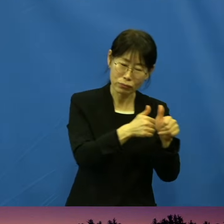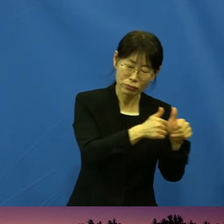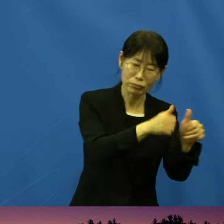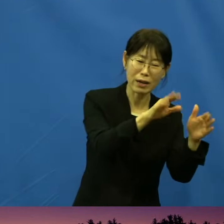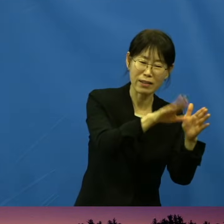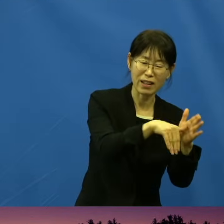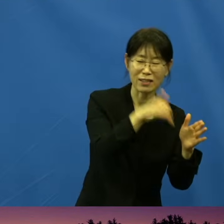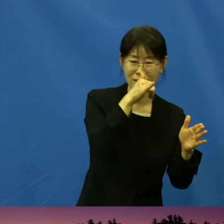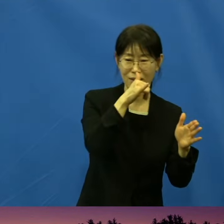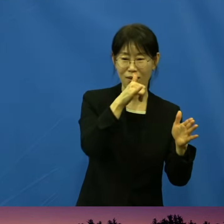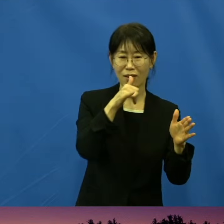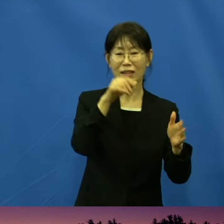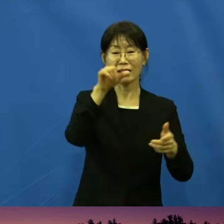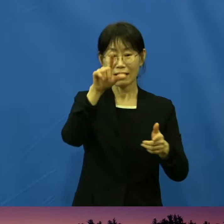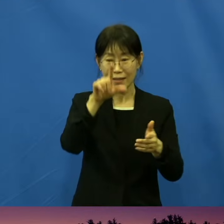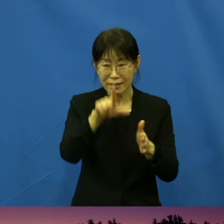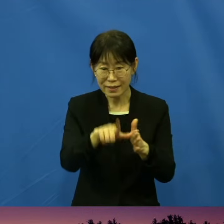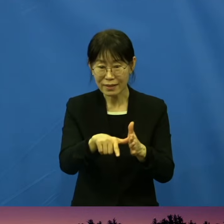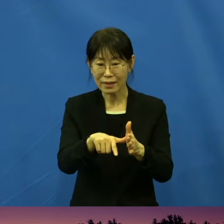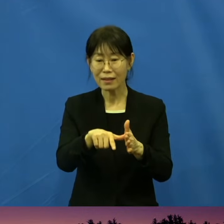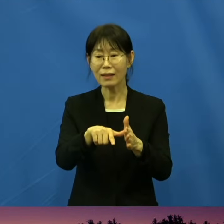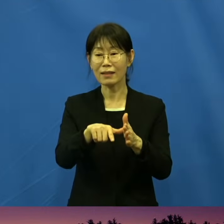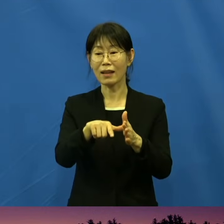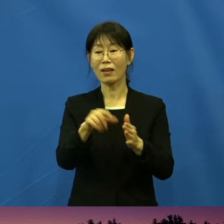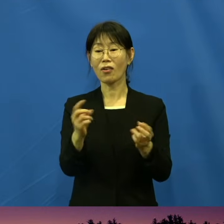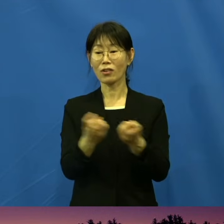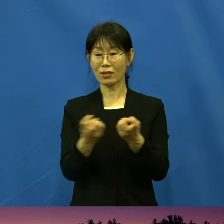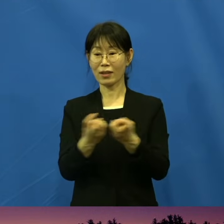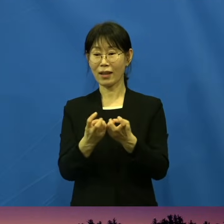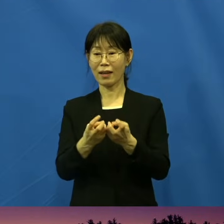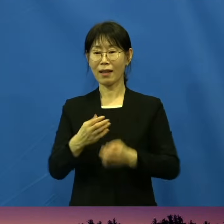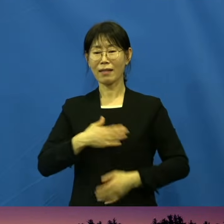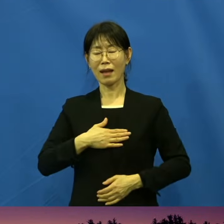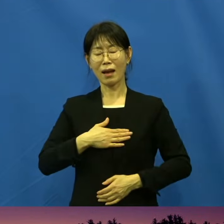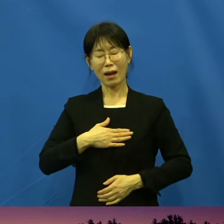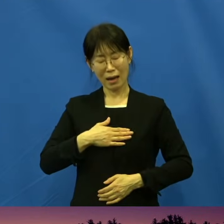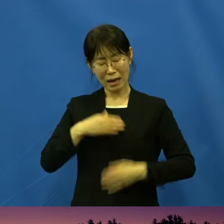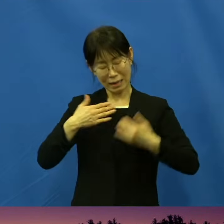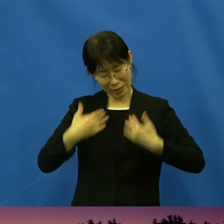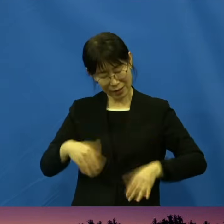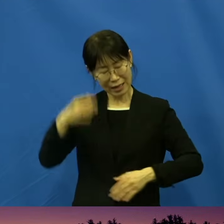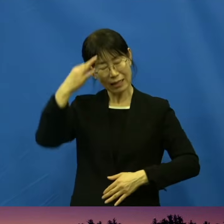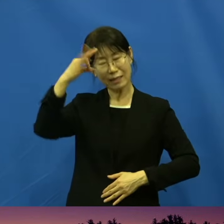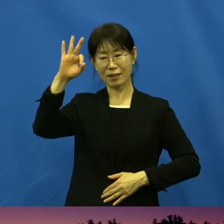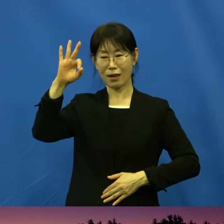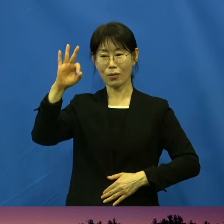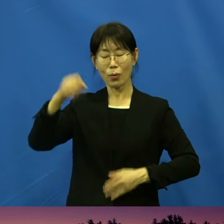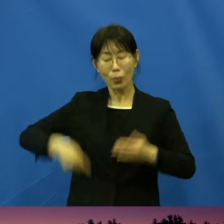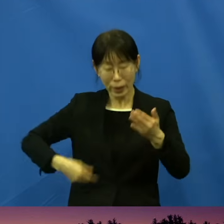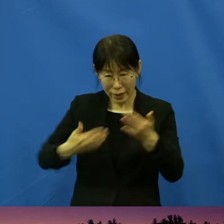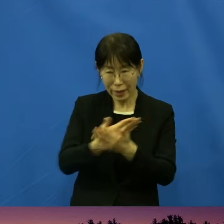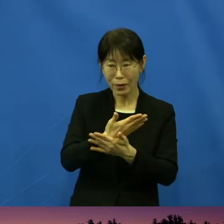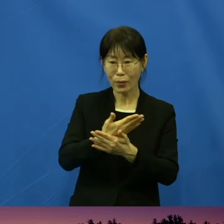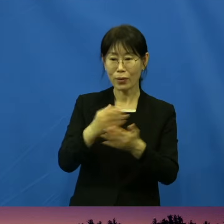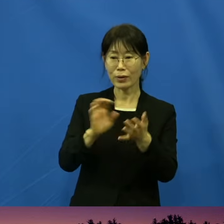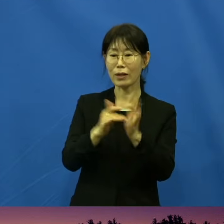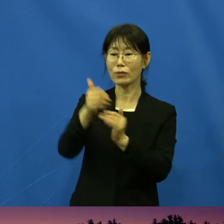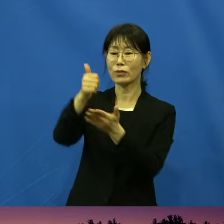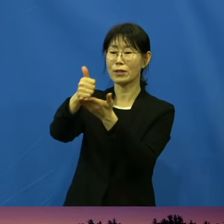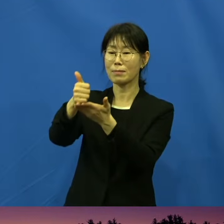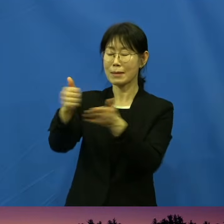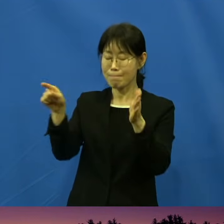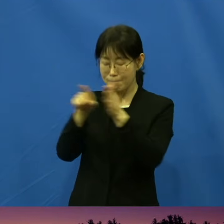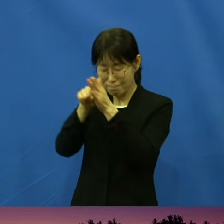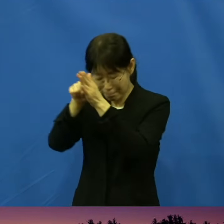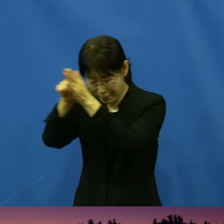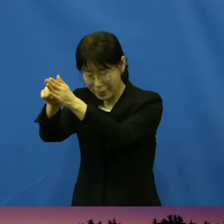한계를 인정하고 그리스도에게 다시 나아가면 되는 거예요. 언제나 여러분, 우리는 하나님의 도우심을 구해야 합니다.